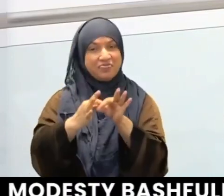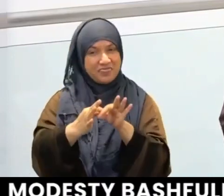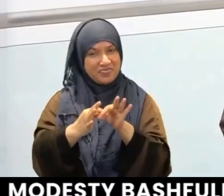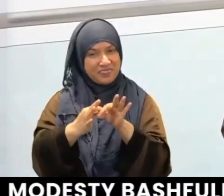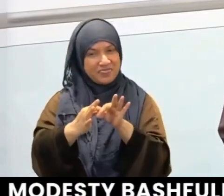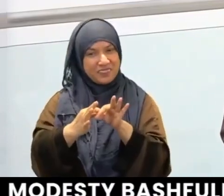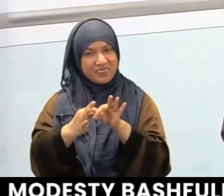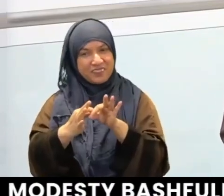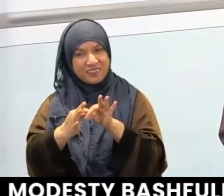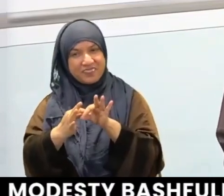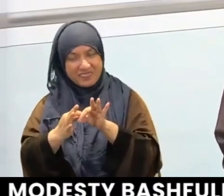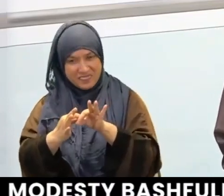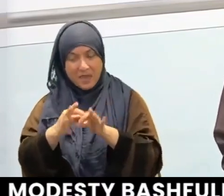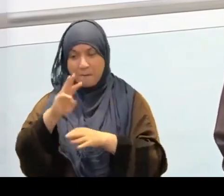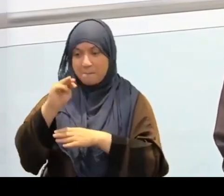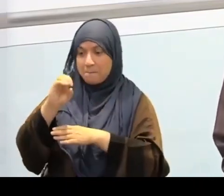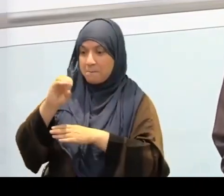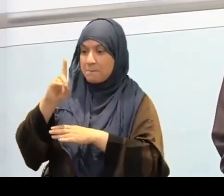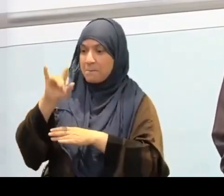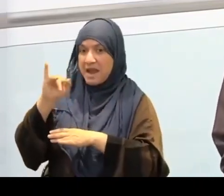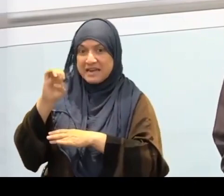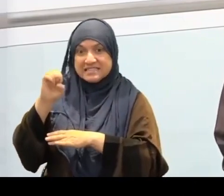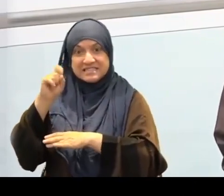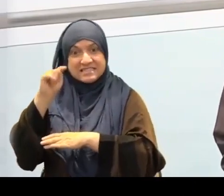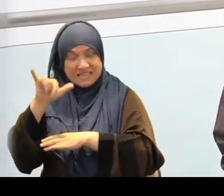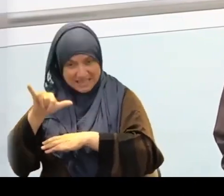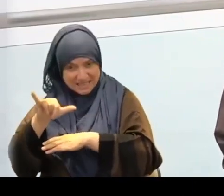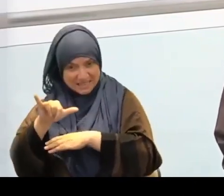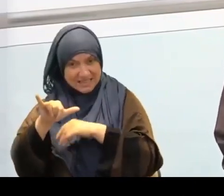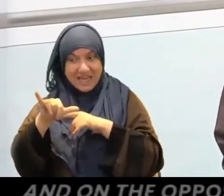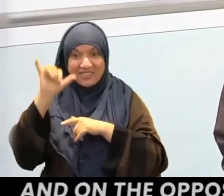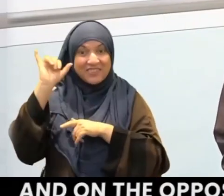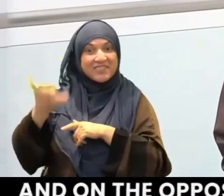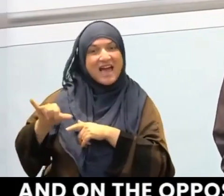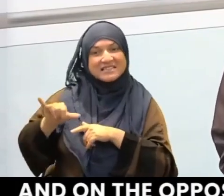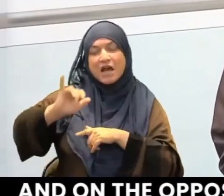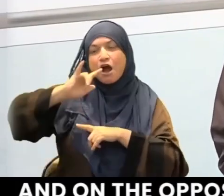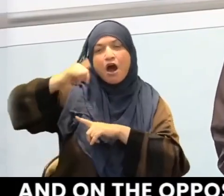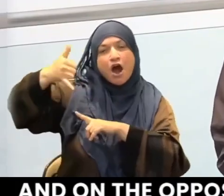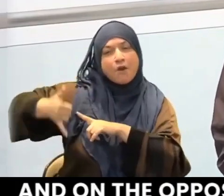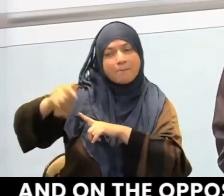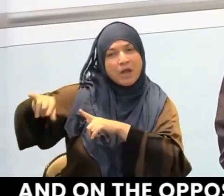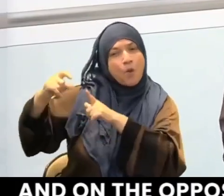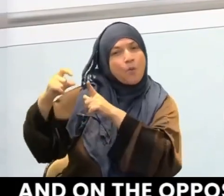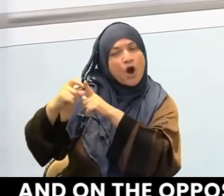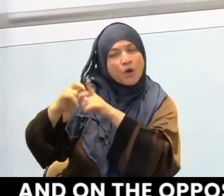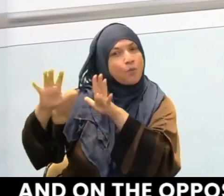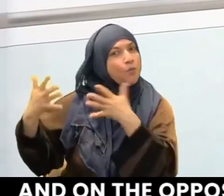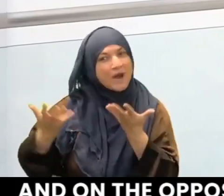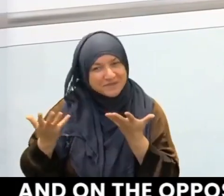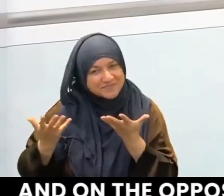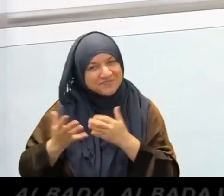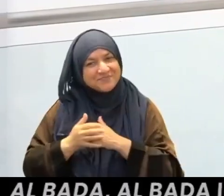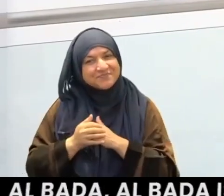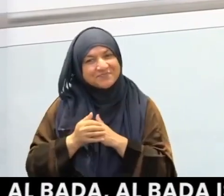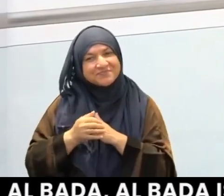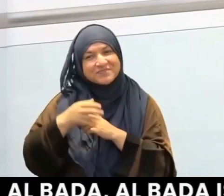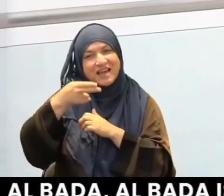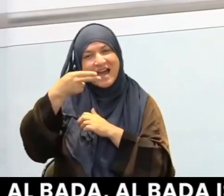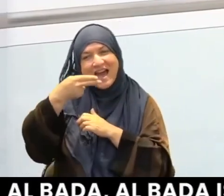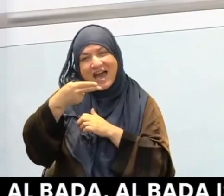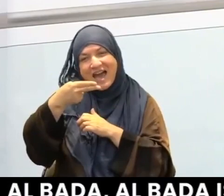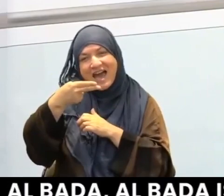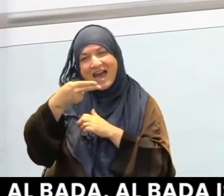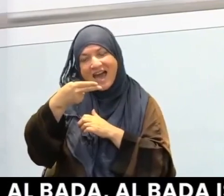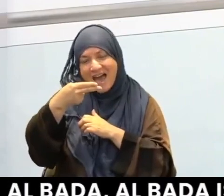Lord, and in all of their dealings. Haya' is in Jannah. And on the opposite side, the Prophet ﷺ said,